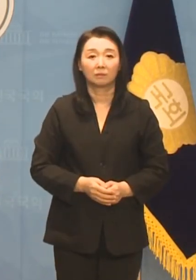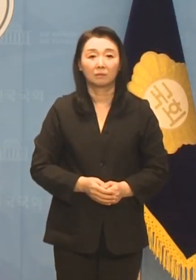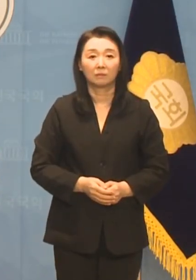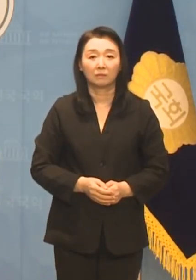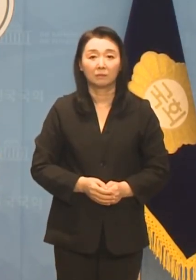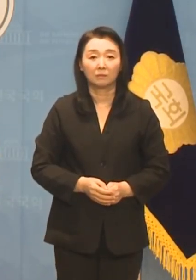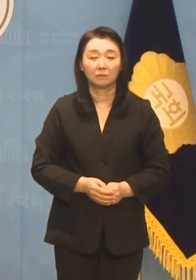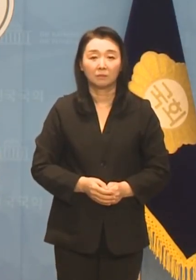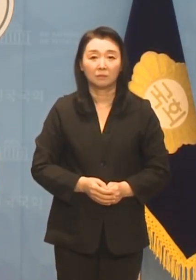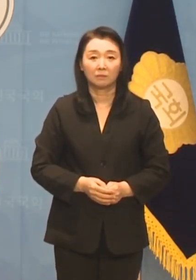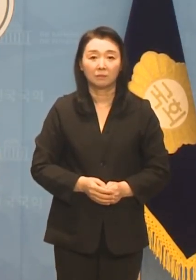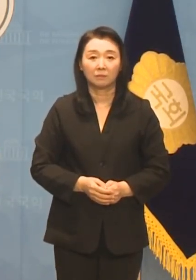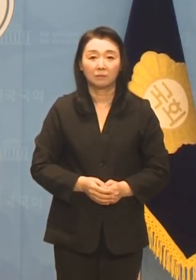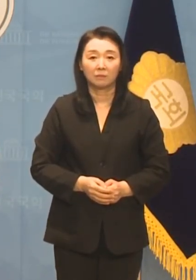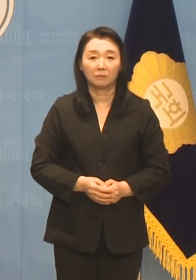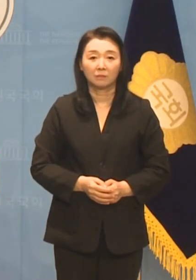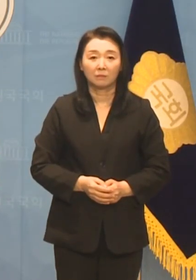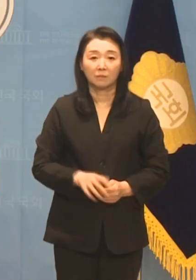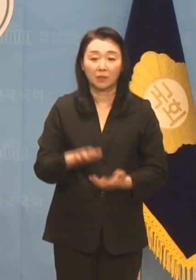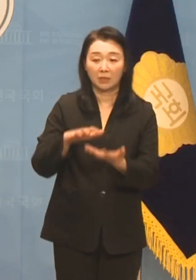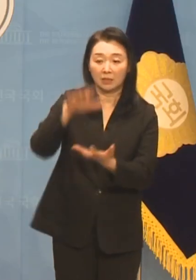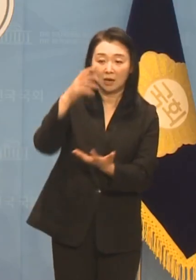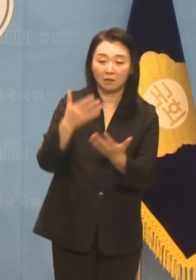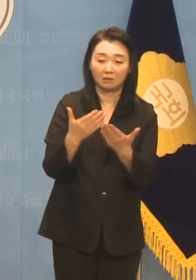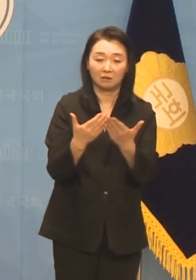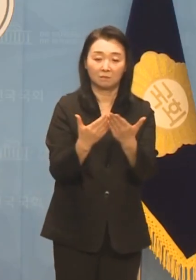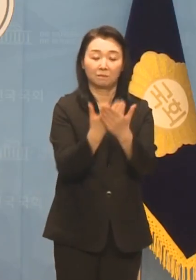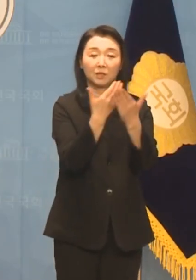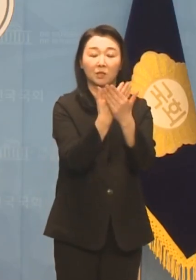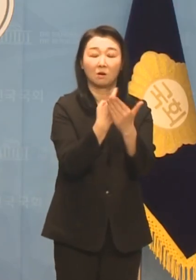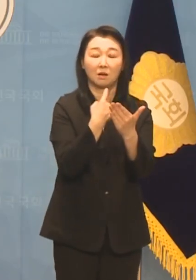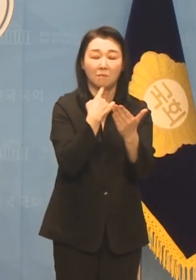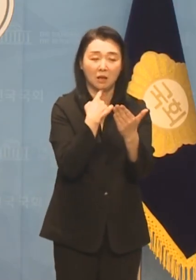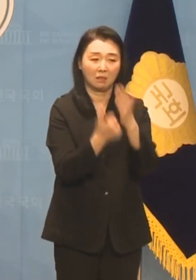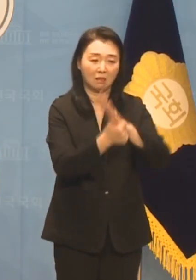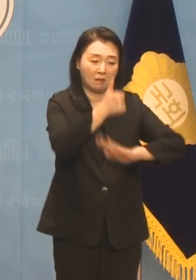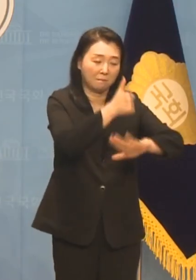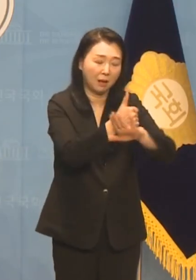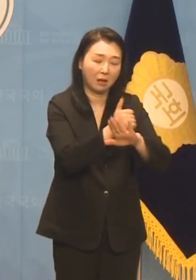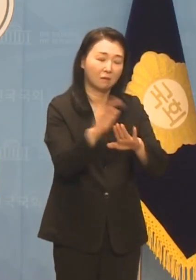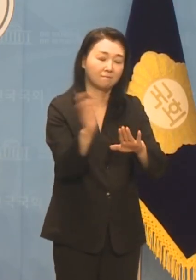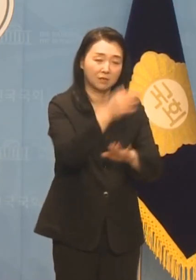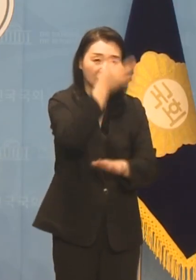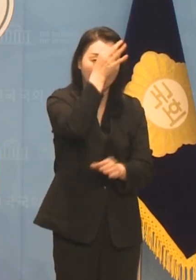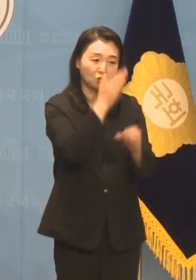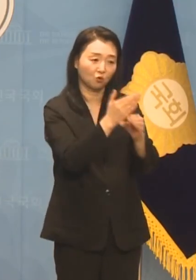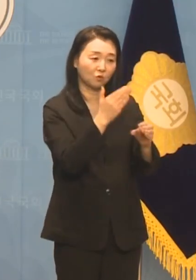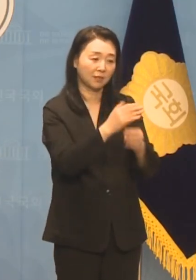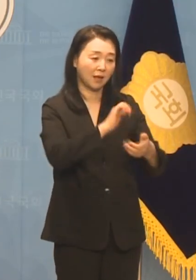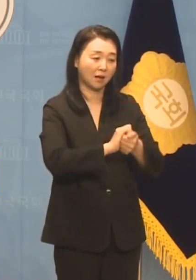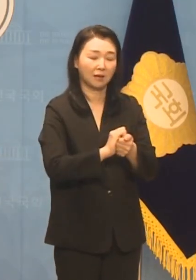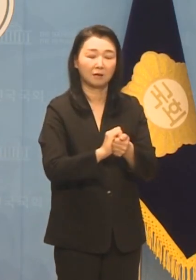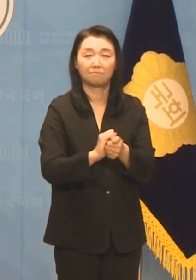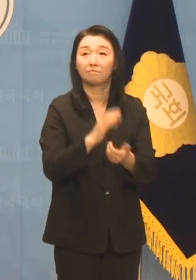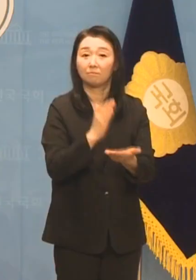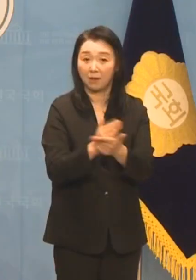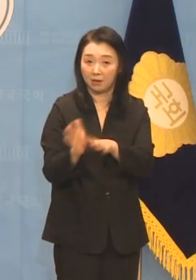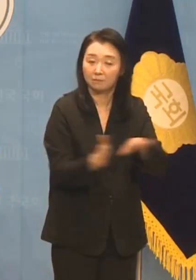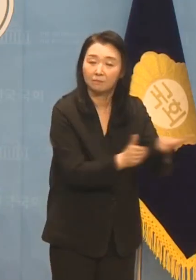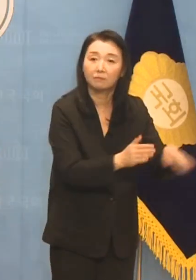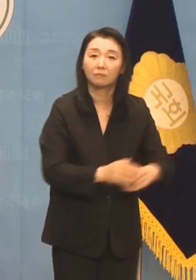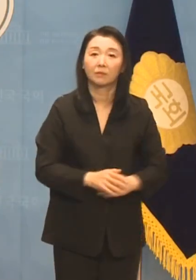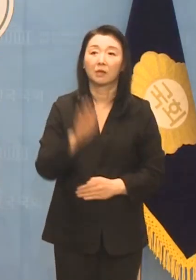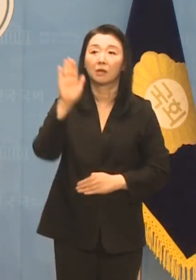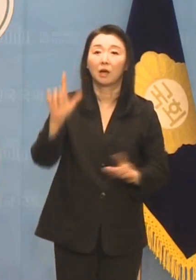양적 성장에만 매달리던 기능 중심 사회의 한계에서 벗어나야 합니다. 어떤